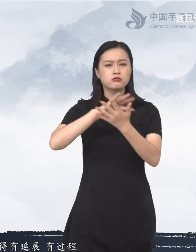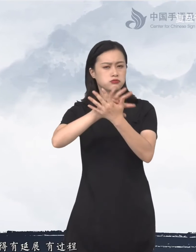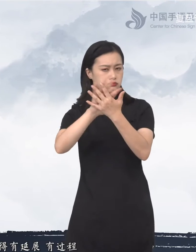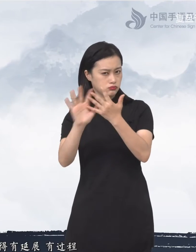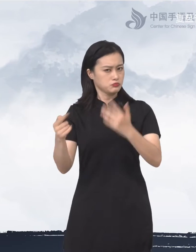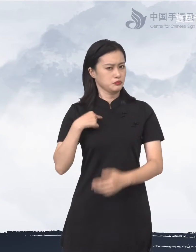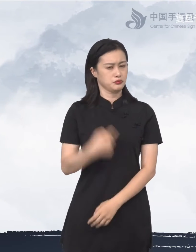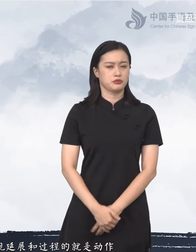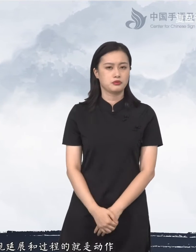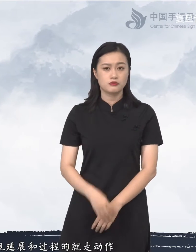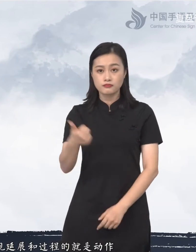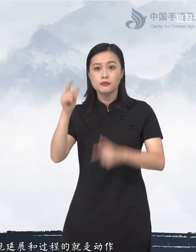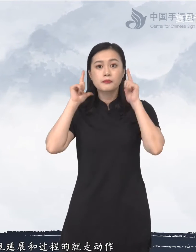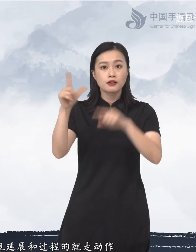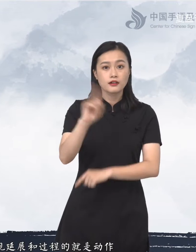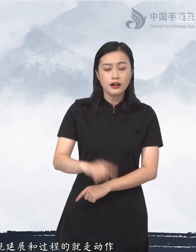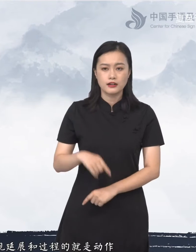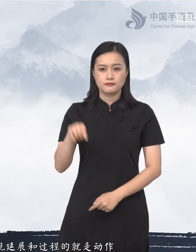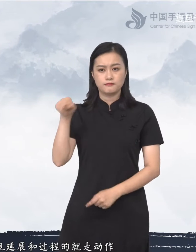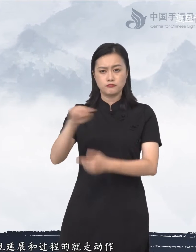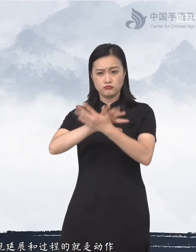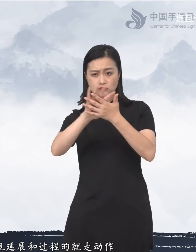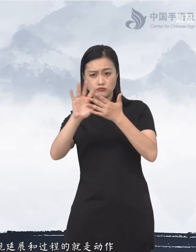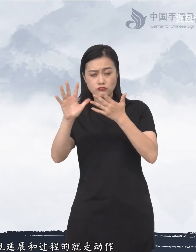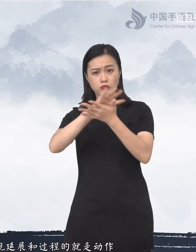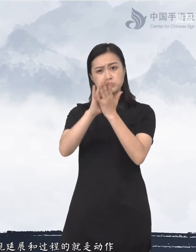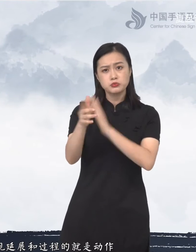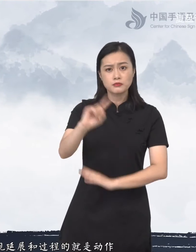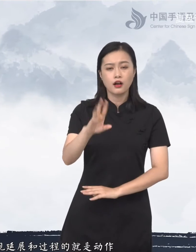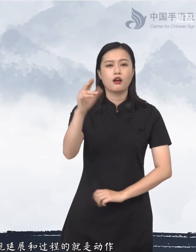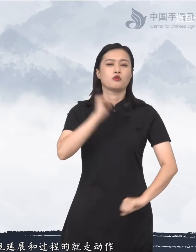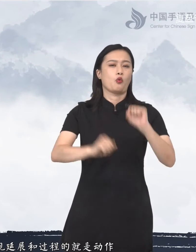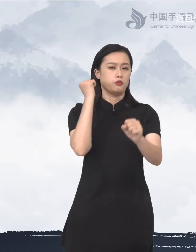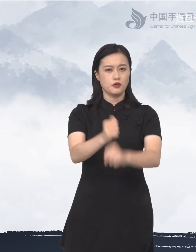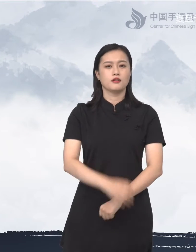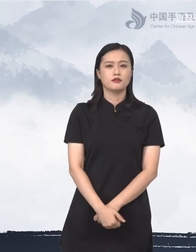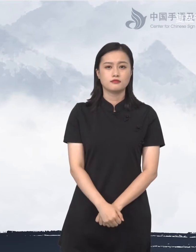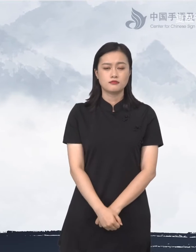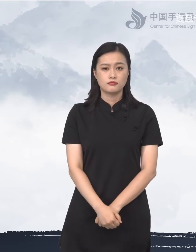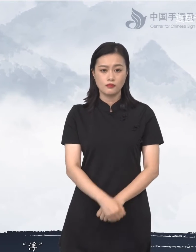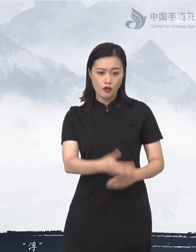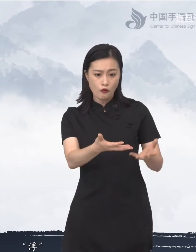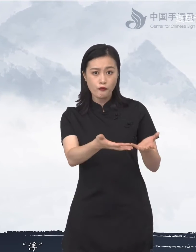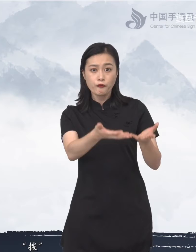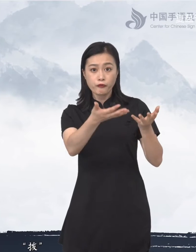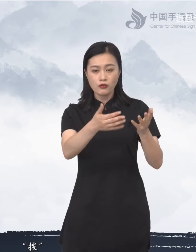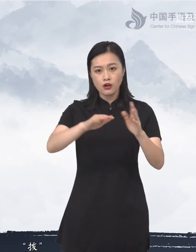程。能最好的表现延展和过程的就是动作。浮、波